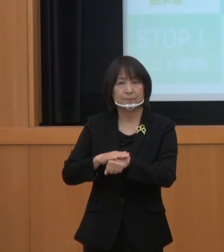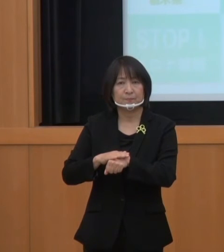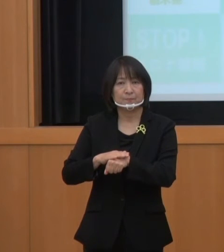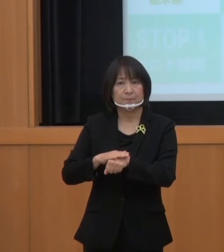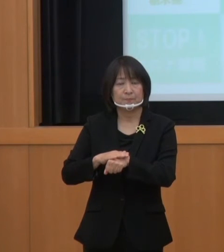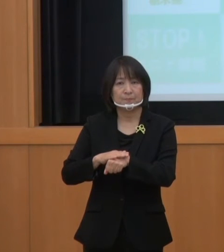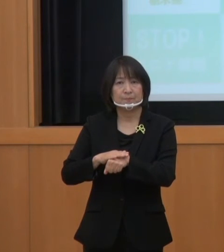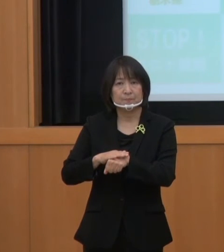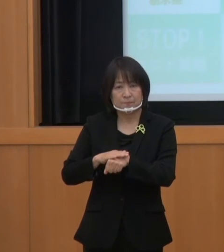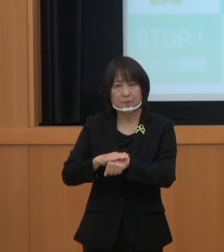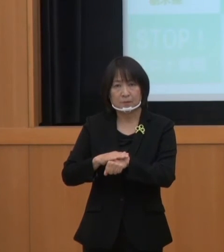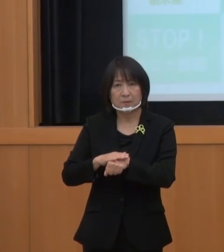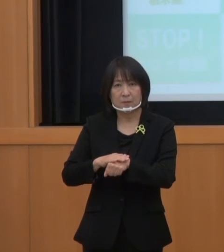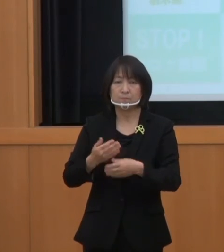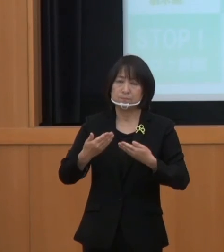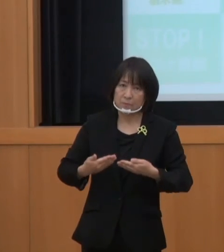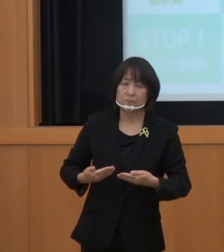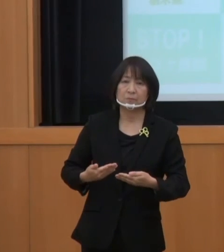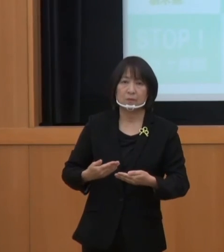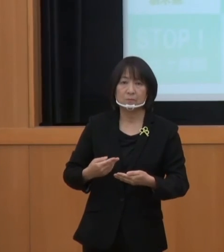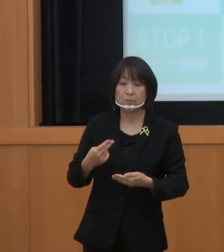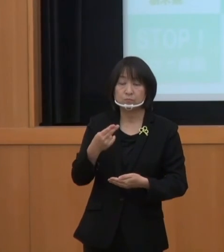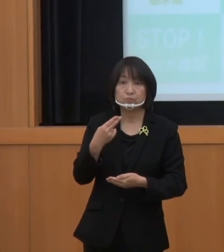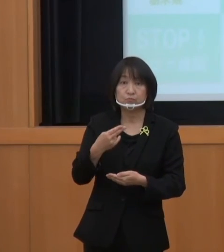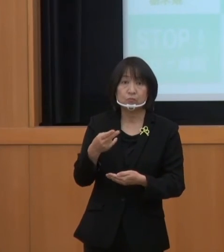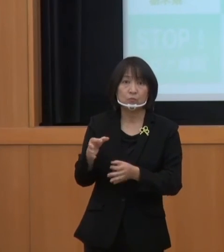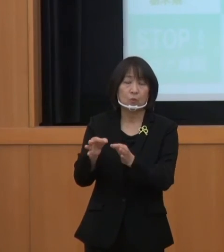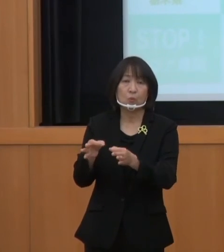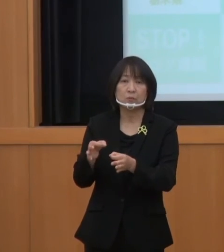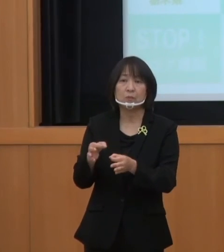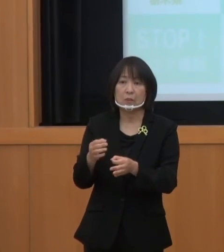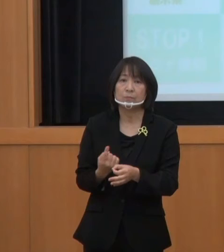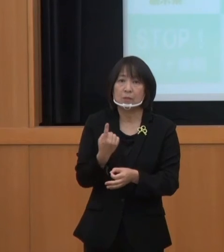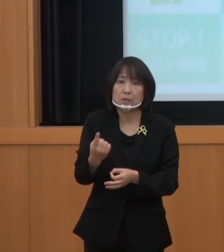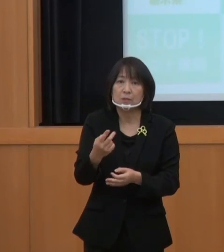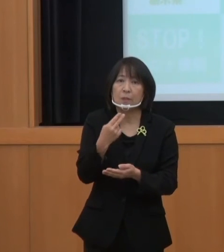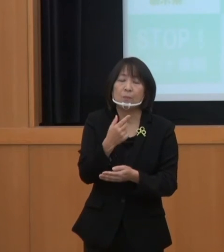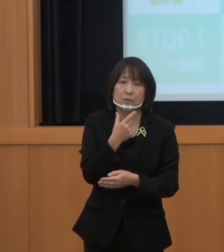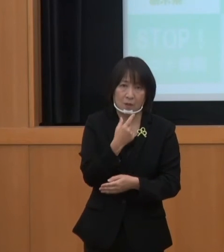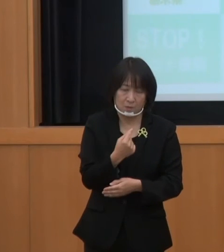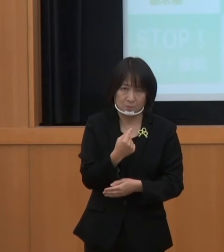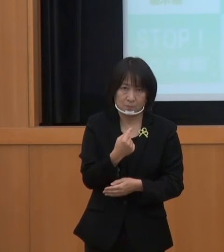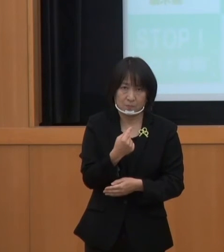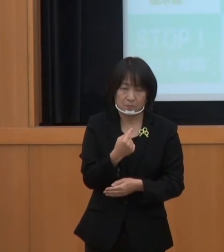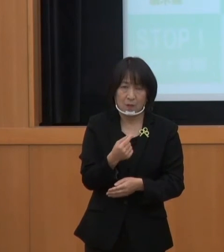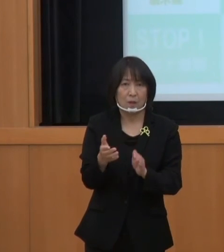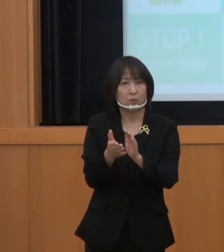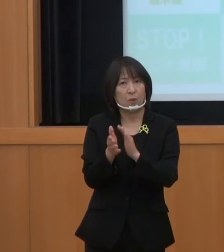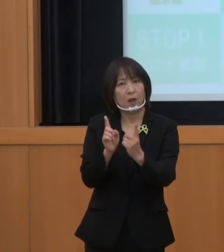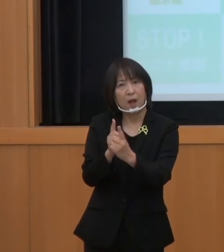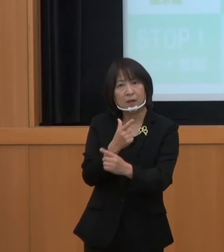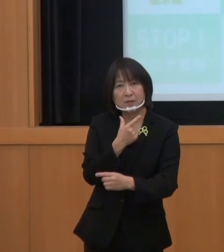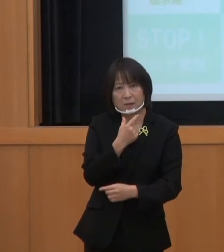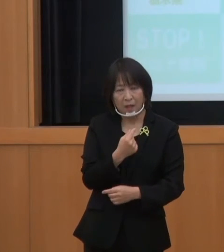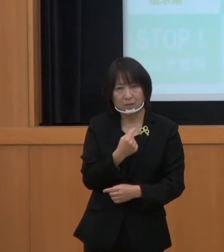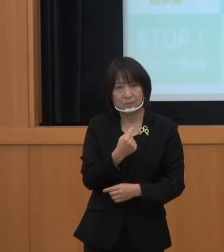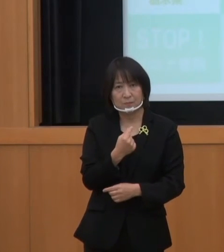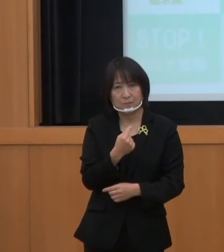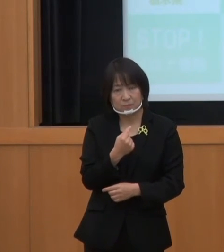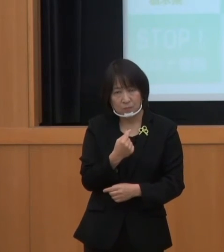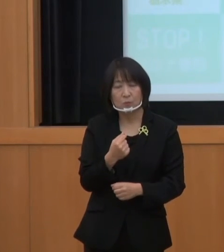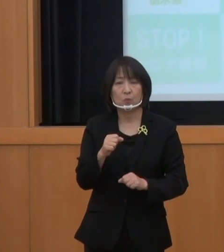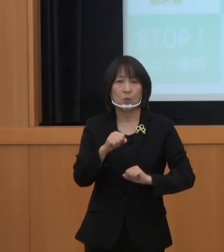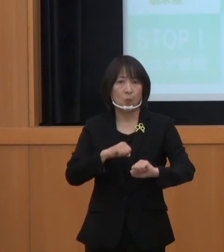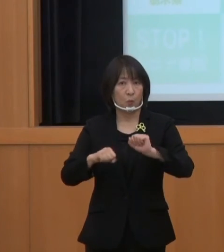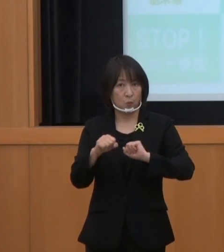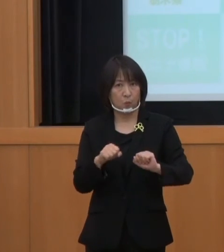だったらそういうお店で食事をしてみたい、あるいはお友達と会ってみたいと、こういう行動に